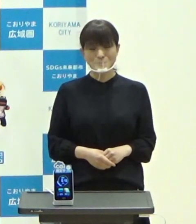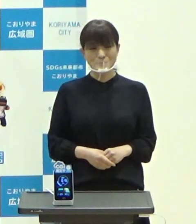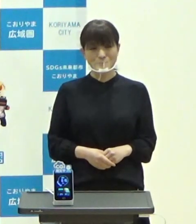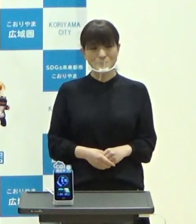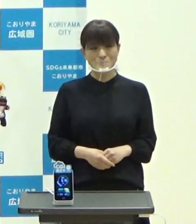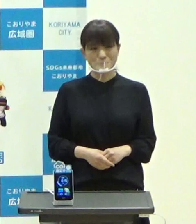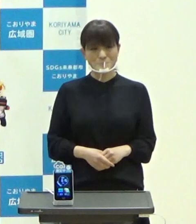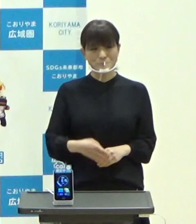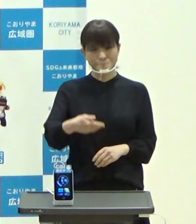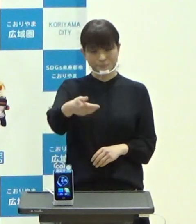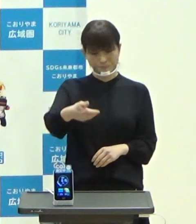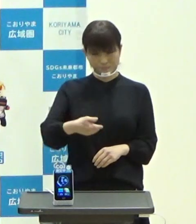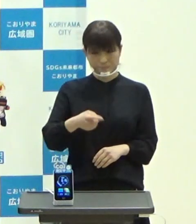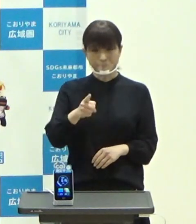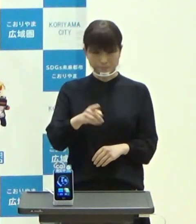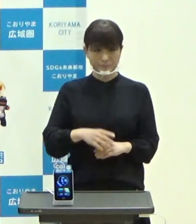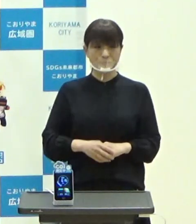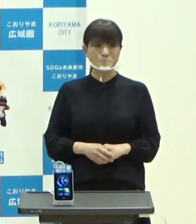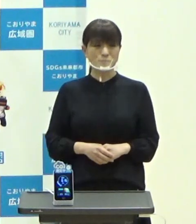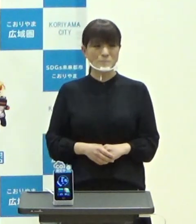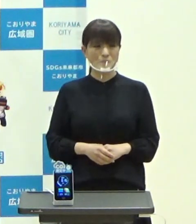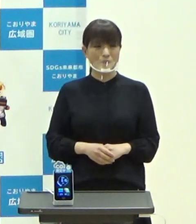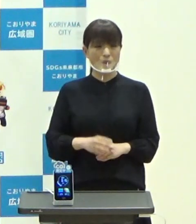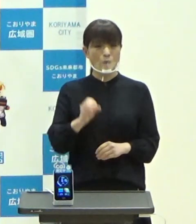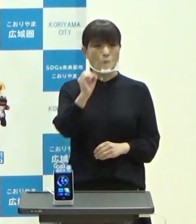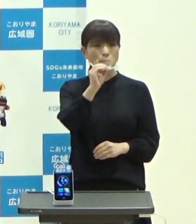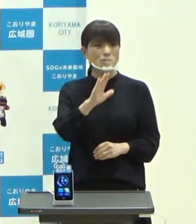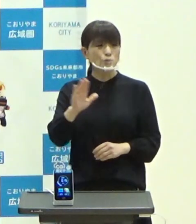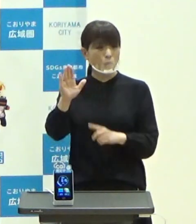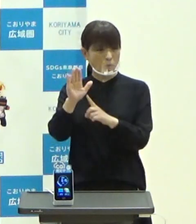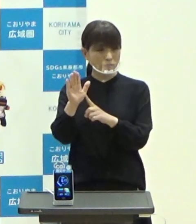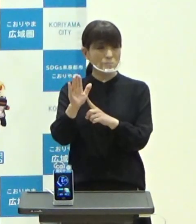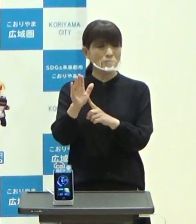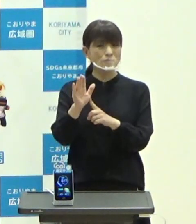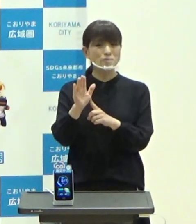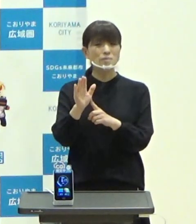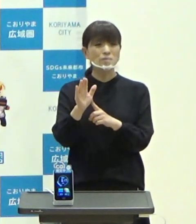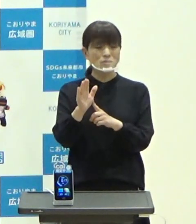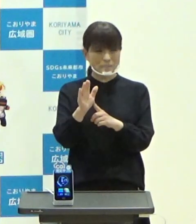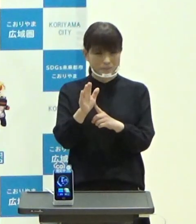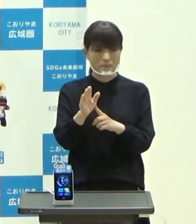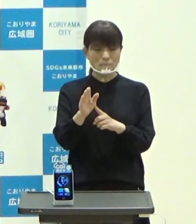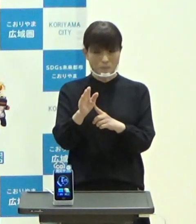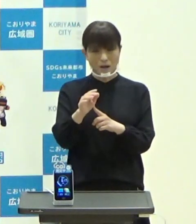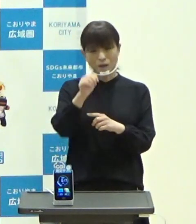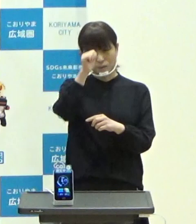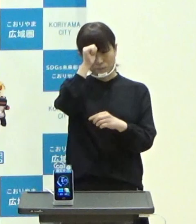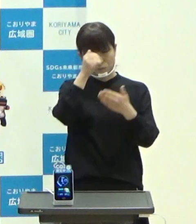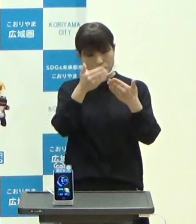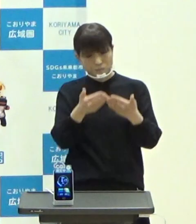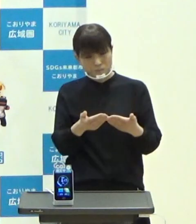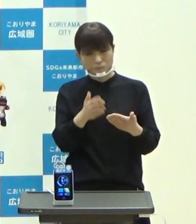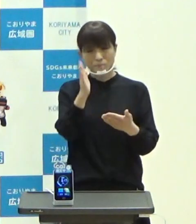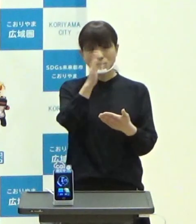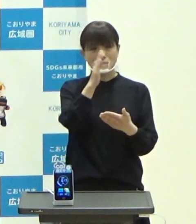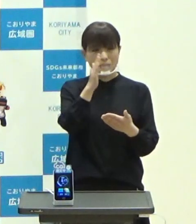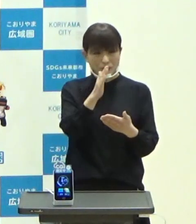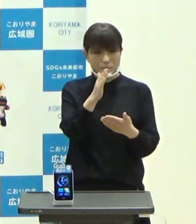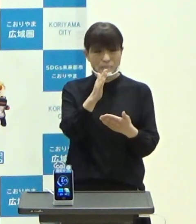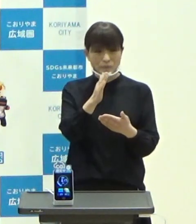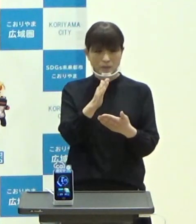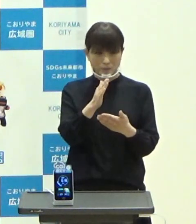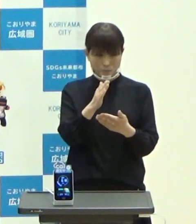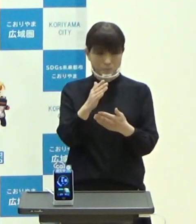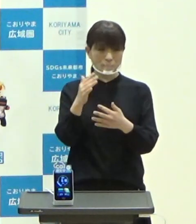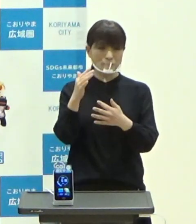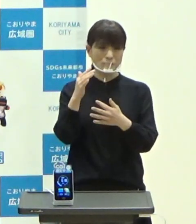今おっしゃったようにオミクロン株が重症化しにくいと言われているということで、市